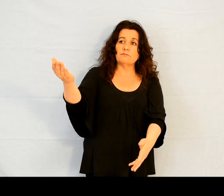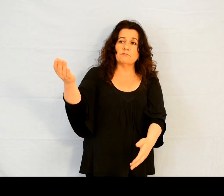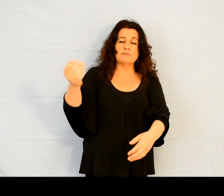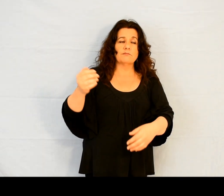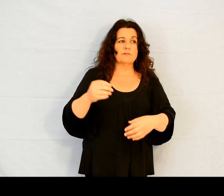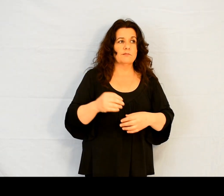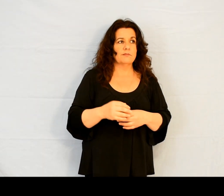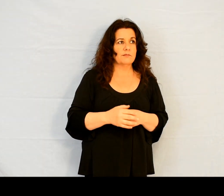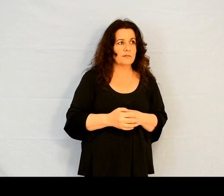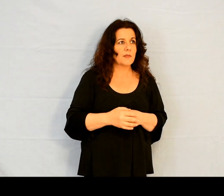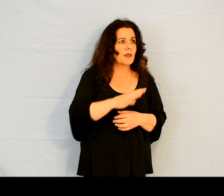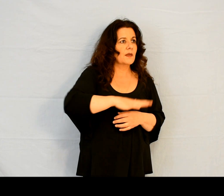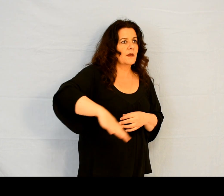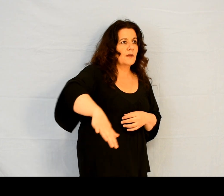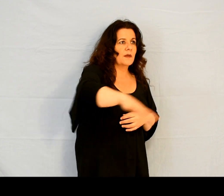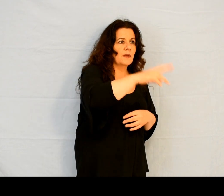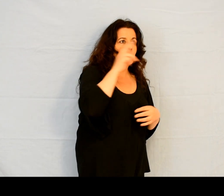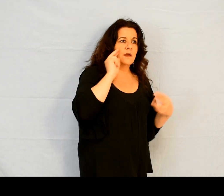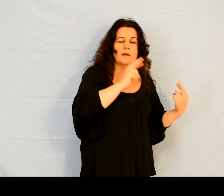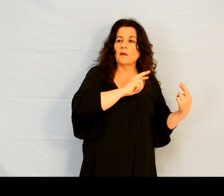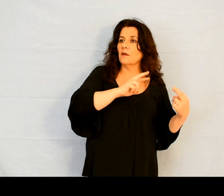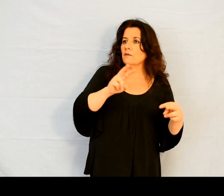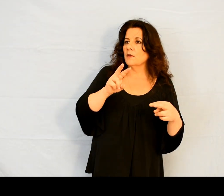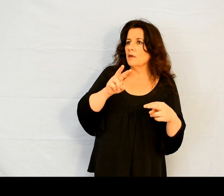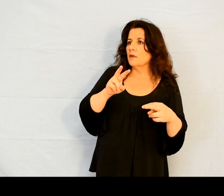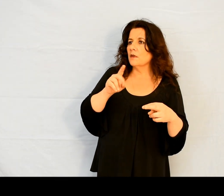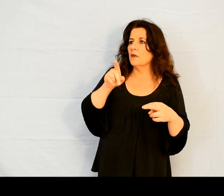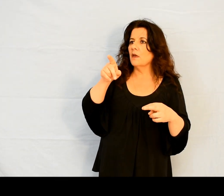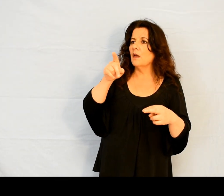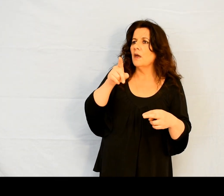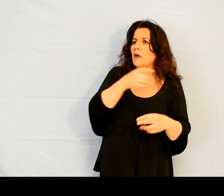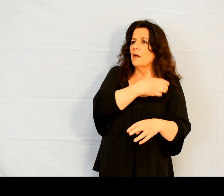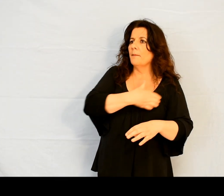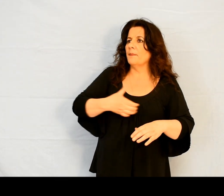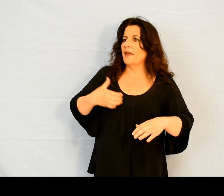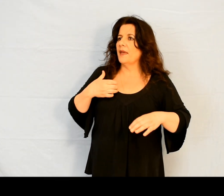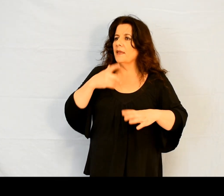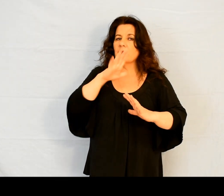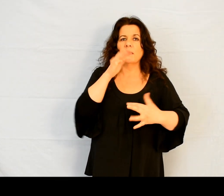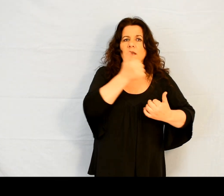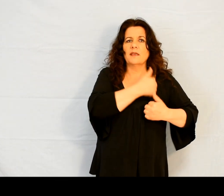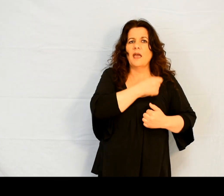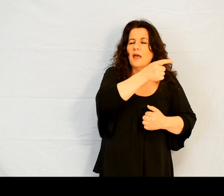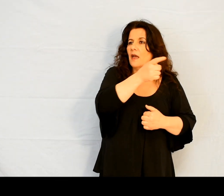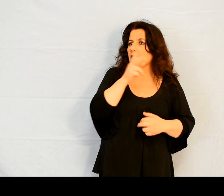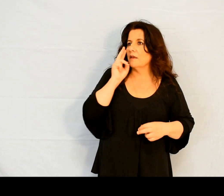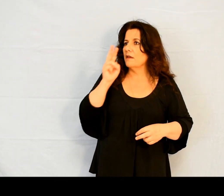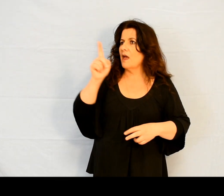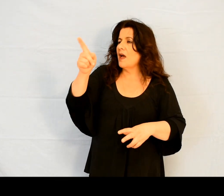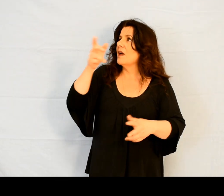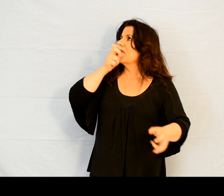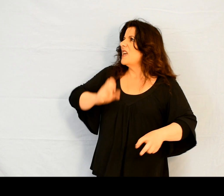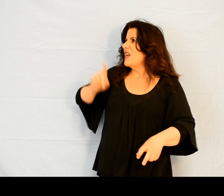Quand ils le virent, les grands prêtres et les gardes se mirent à crier « Crucifie-le!